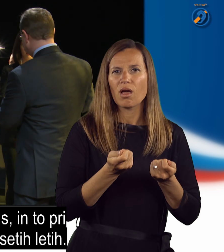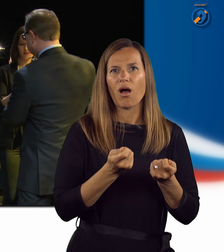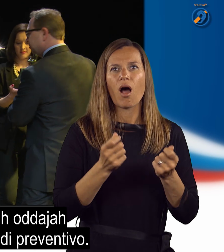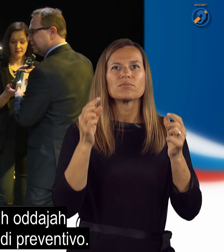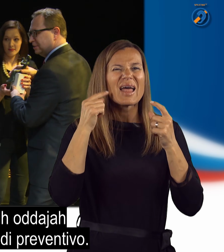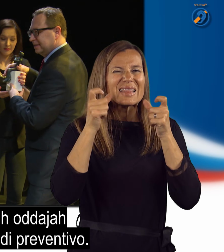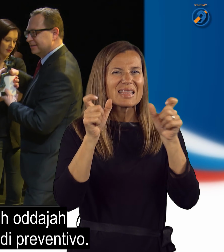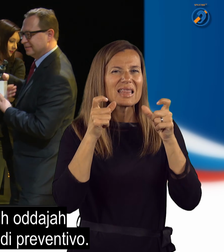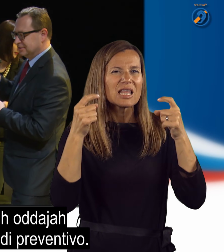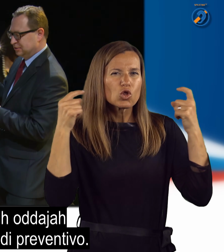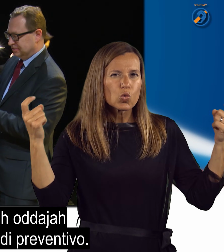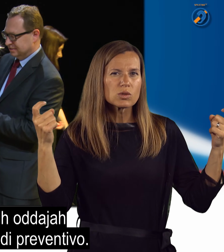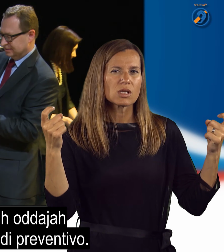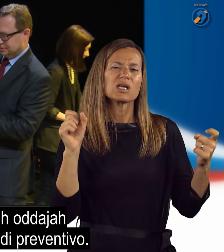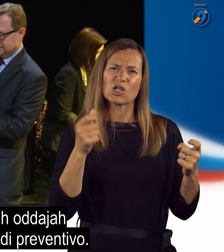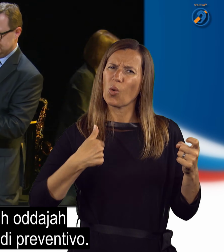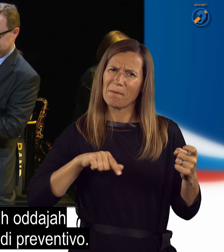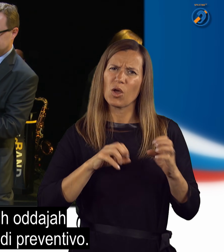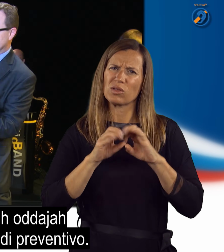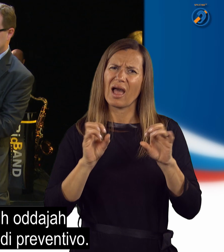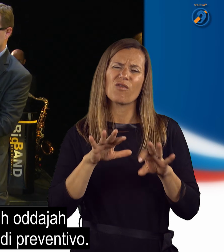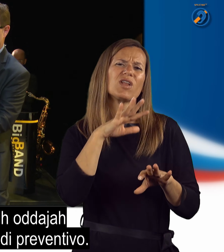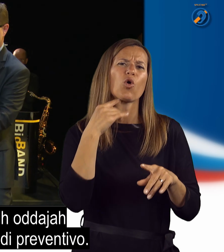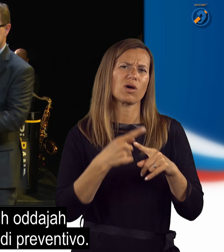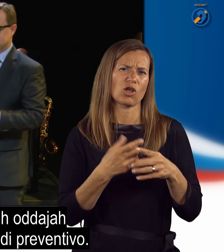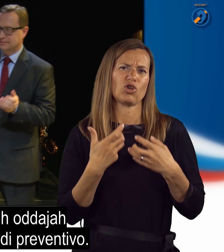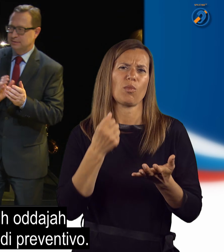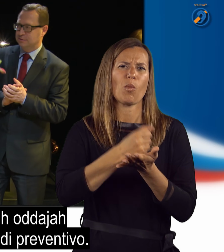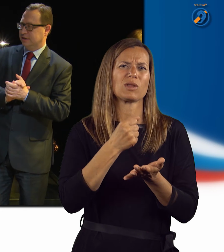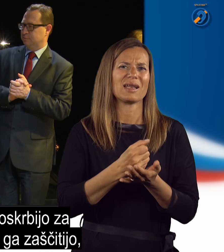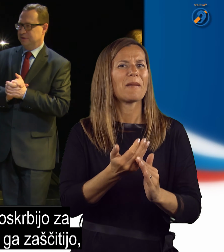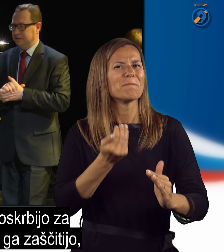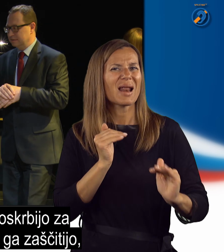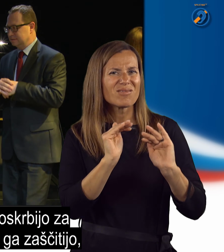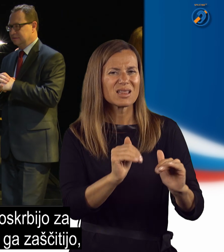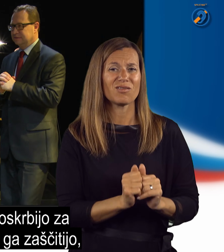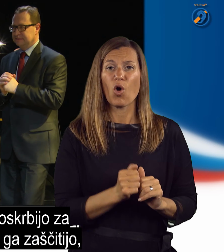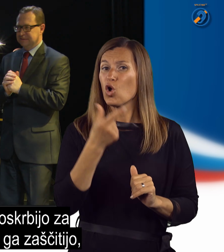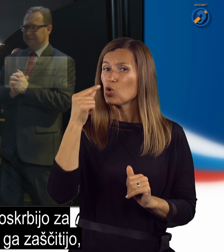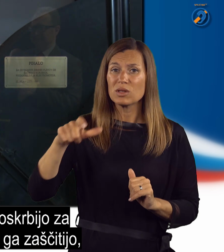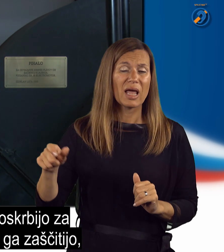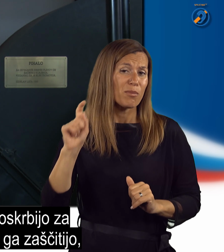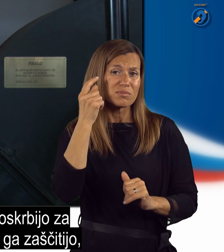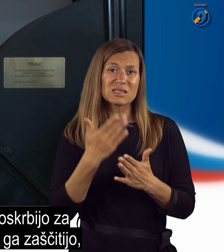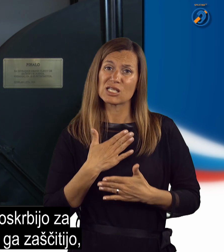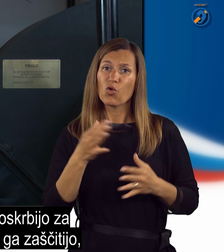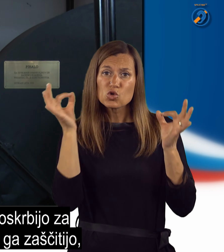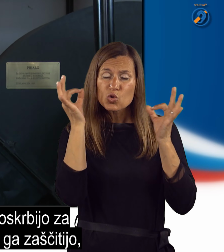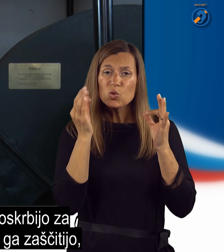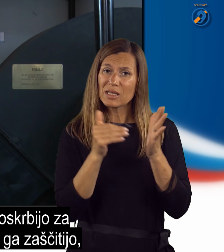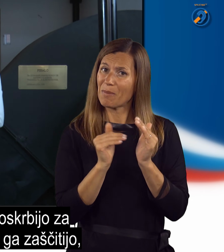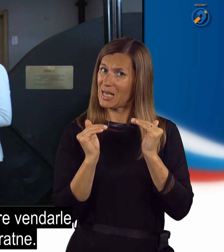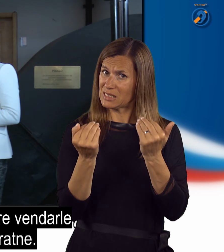letih. Zato pri naših oddajah poudarjamo tudi preventivo. Naj ljudje poskrbijo za svoj sluh, naj